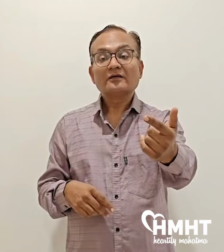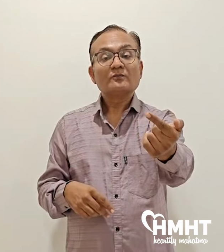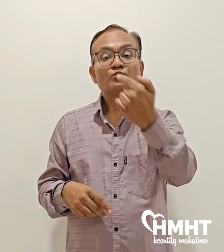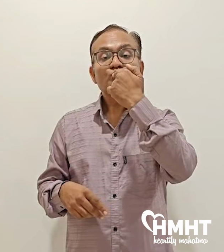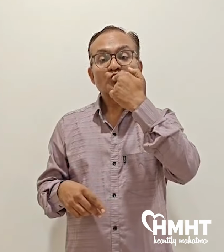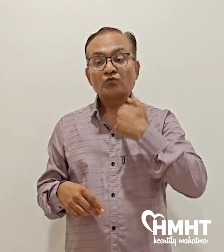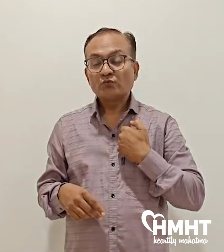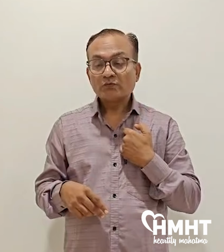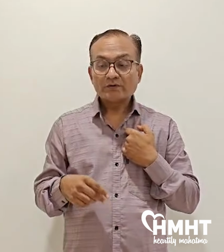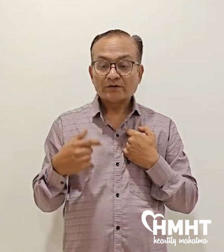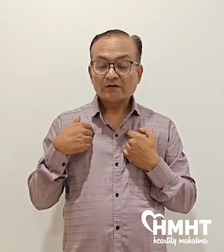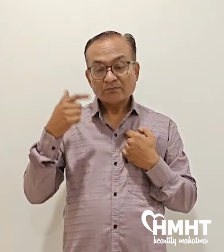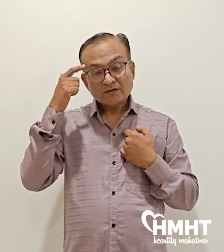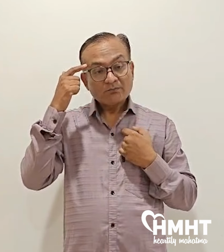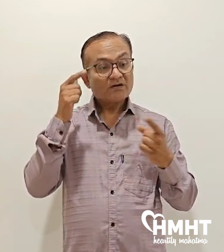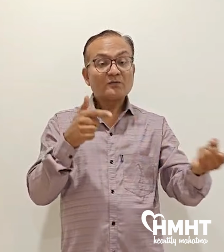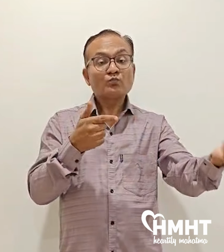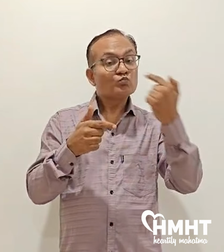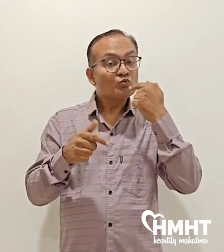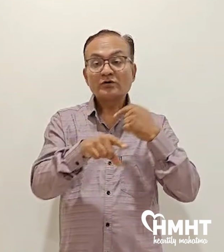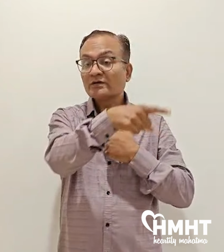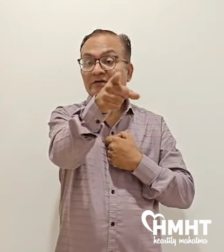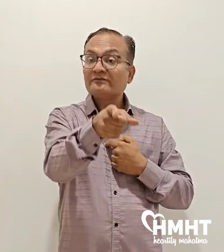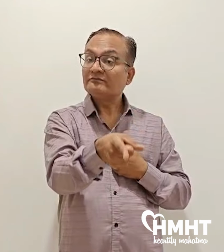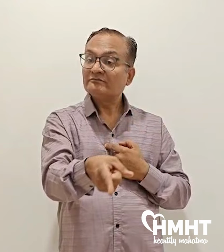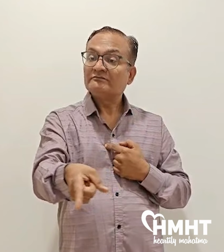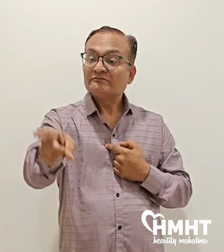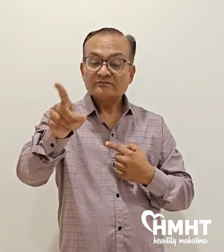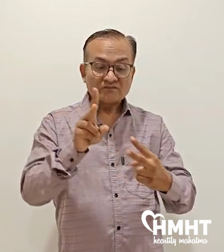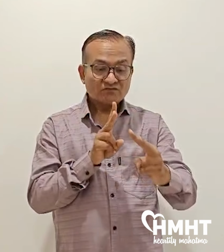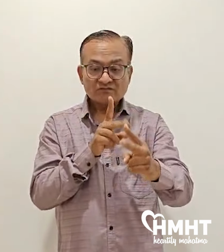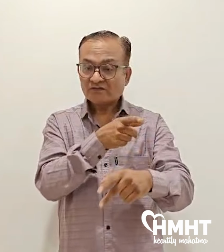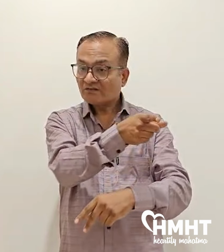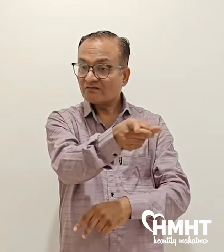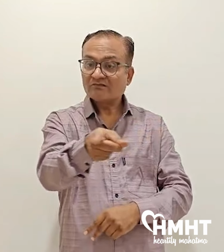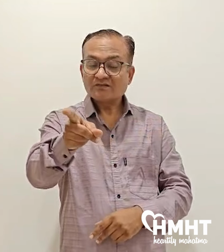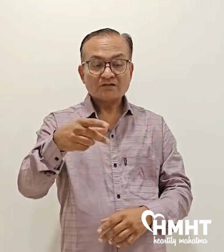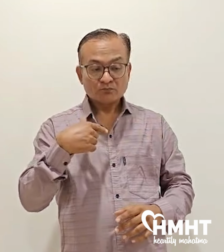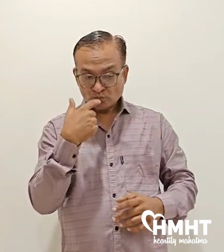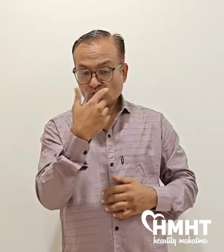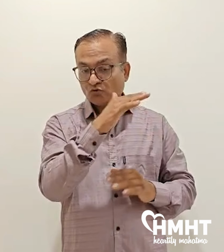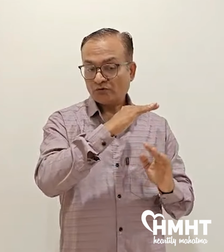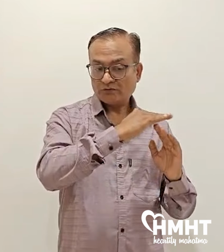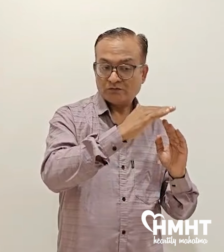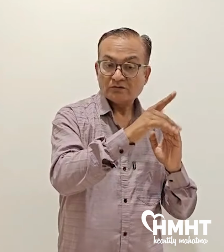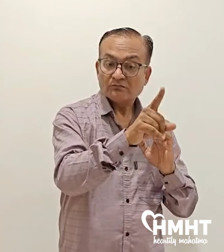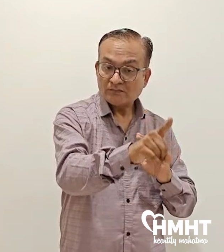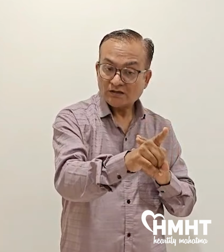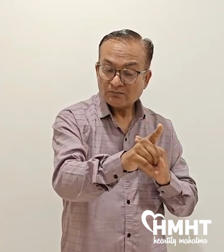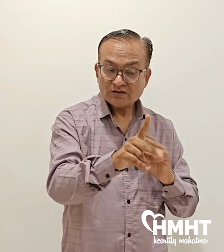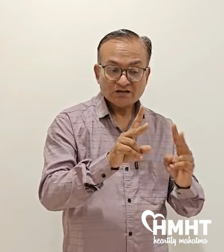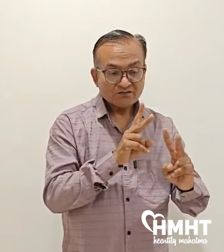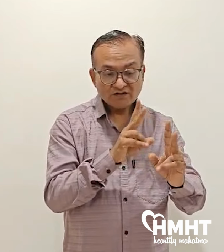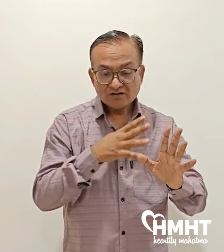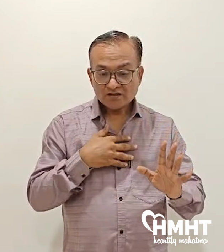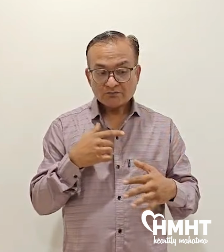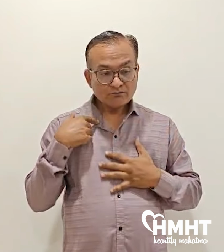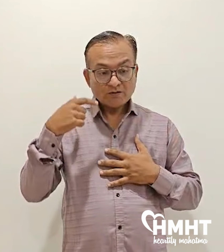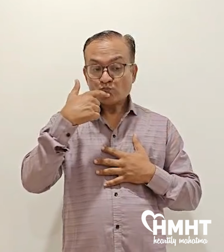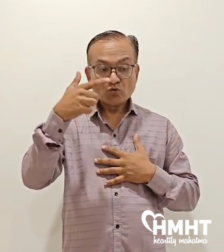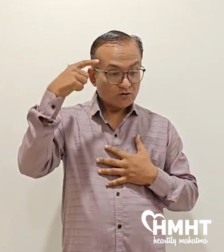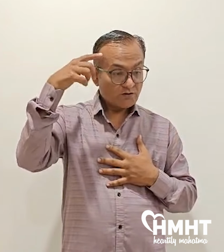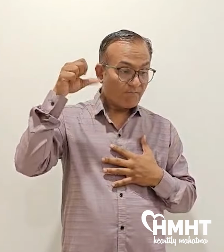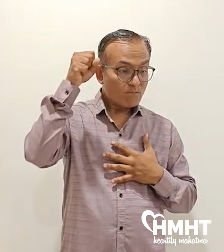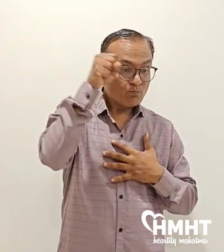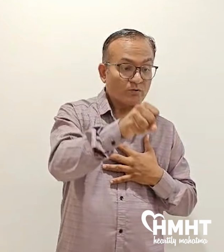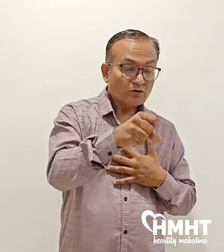પાસ્ટમાં ઇન્સિડન્ટ્સ થયા હોય, આપણને ખ્યાલ છે કે આ ડિસ્કશન્સ છે કે દુઃખ થયું, હવે એ ડિસ્કશન કે જે આગ્રહ પકડો એ 1